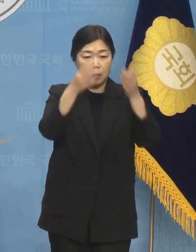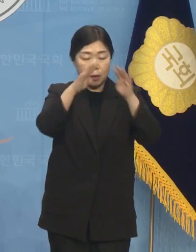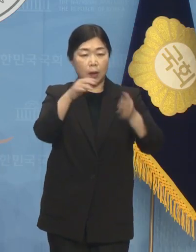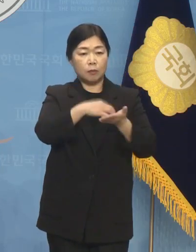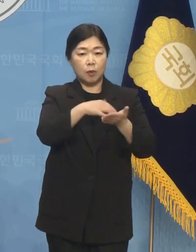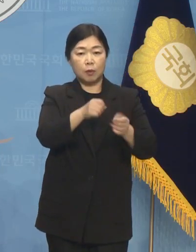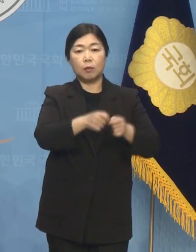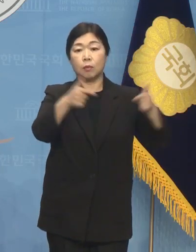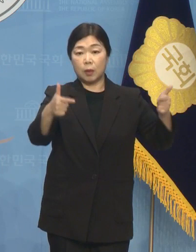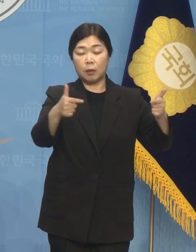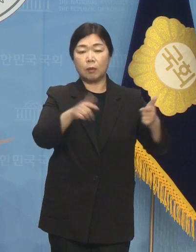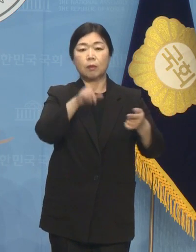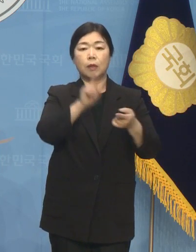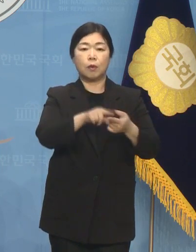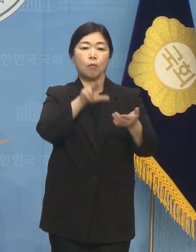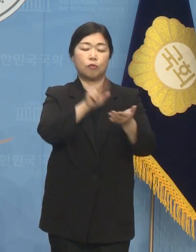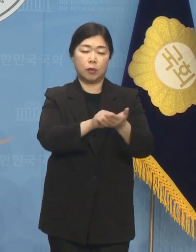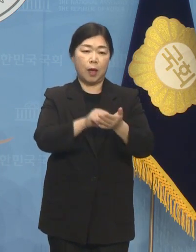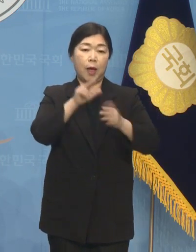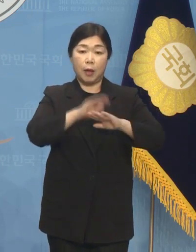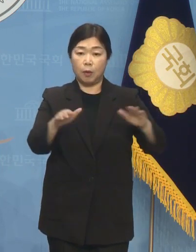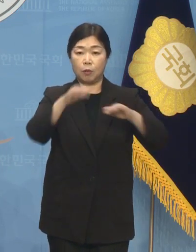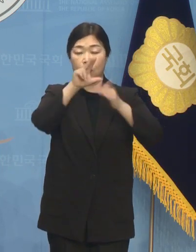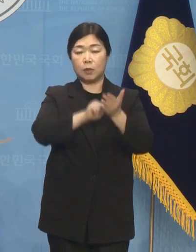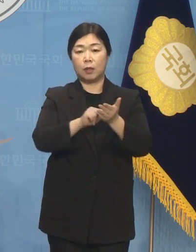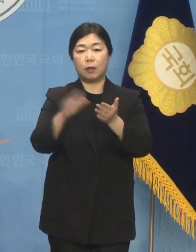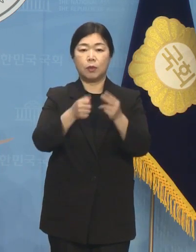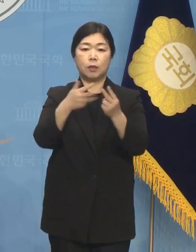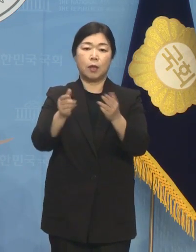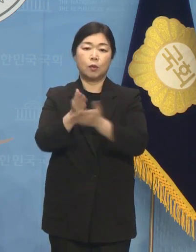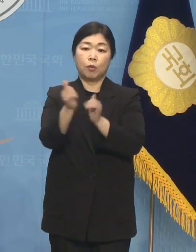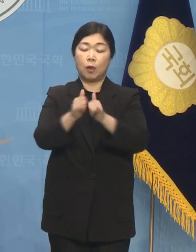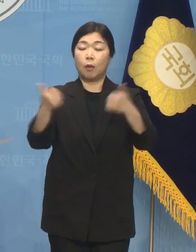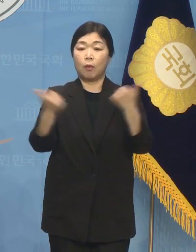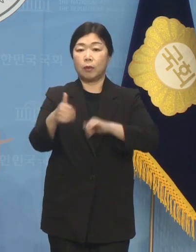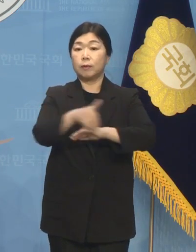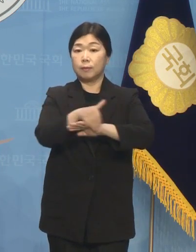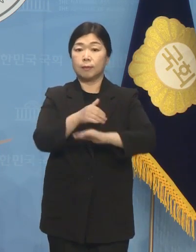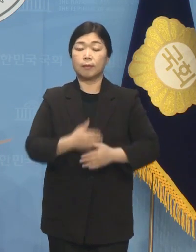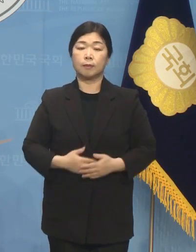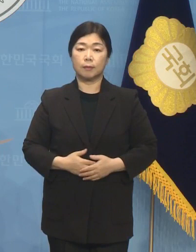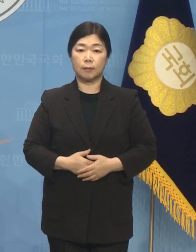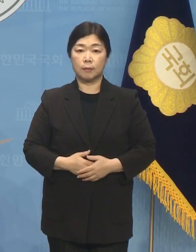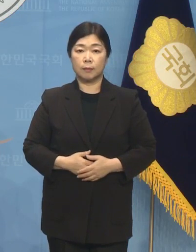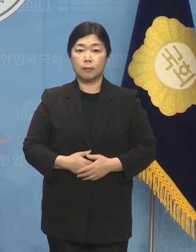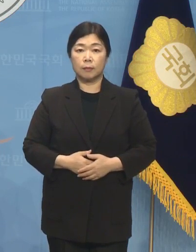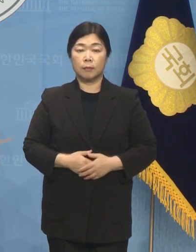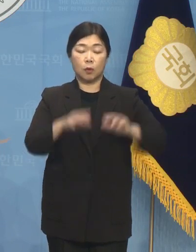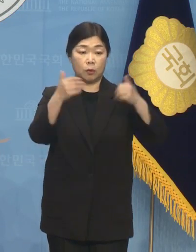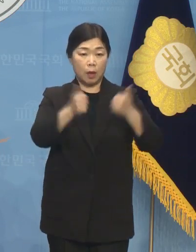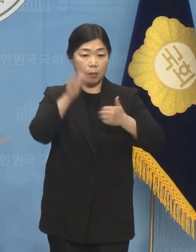입학정원 확대 관련 쟁점과 해결과제 제2차 전문가 간담회를 개최할 예정입니다.